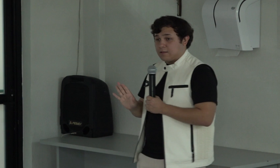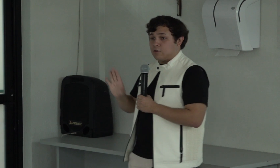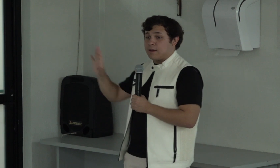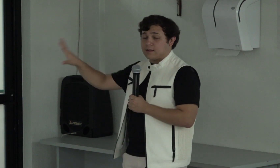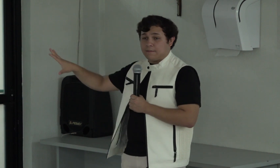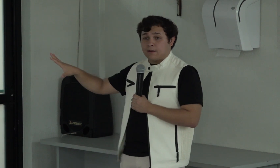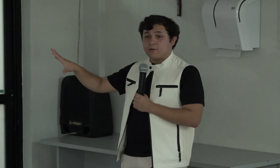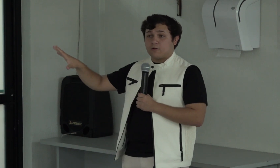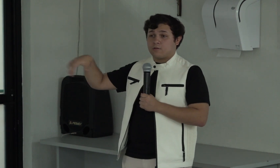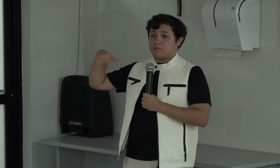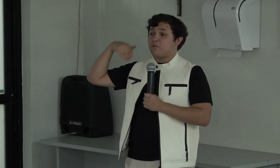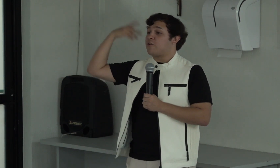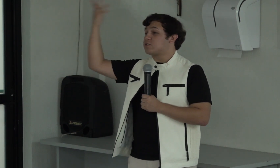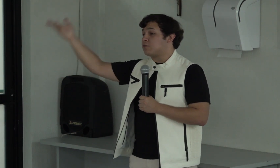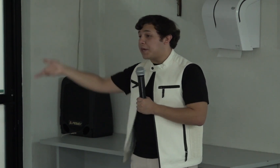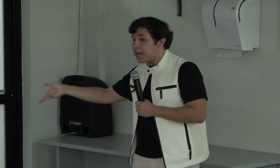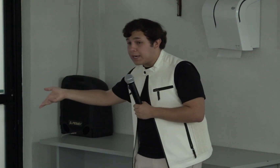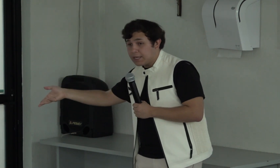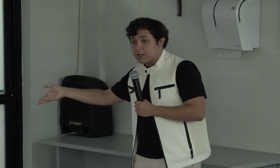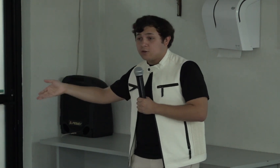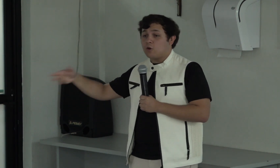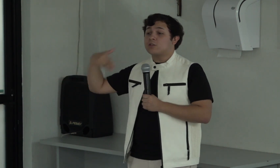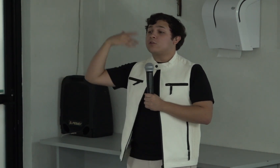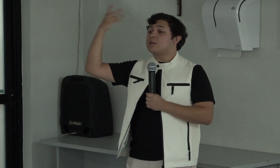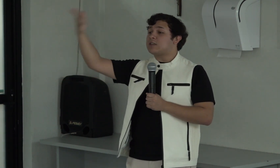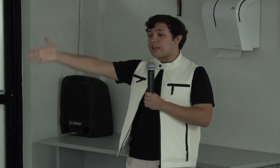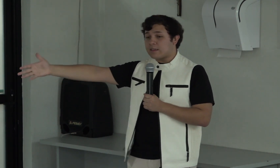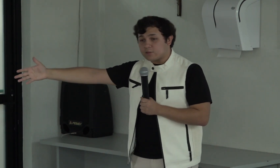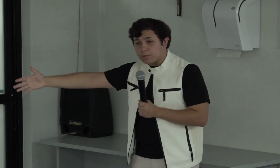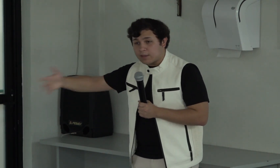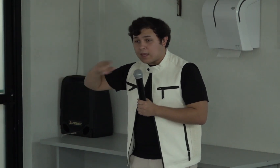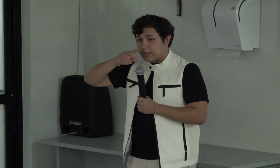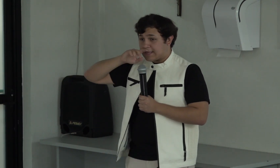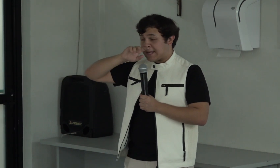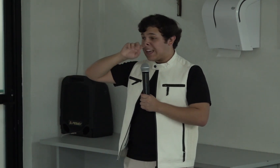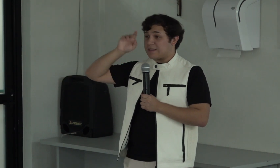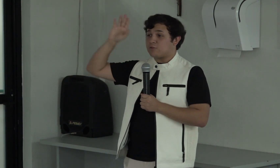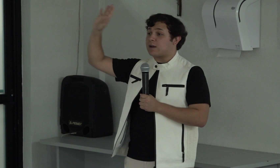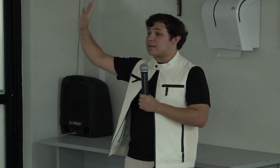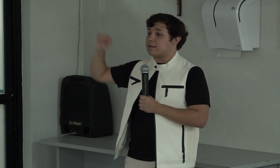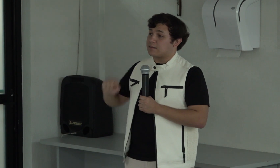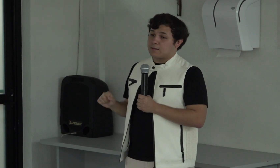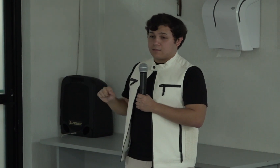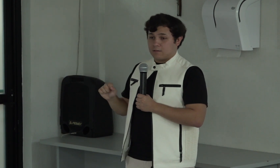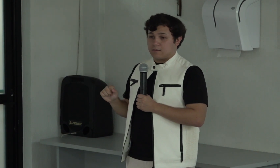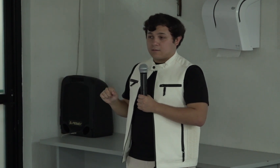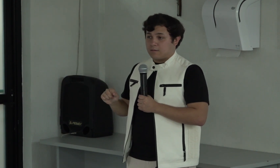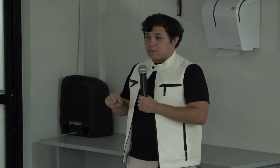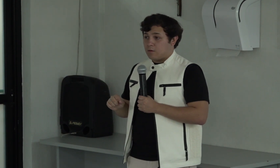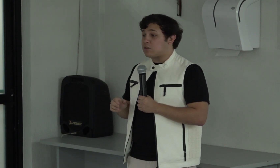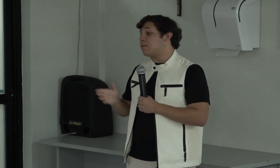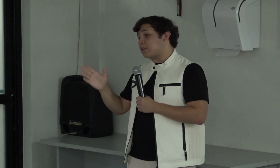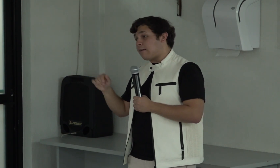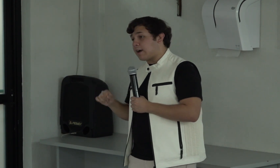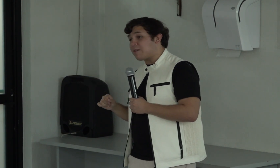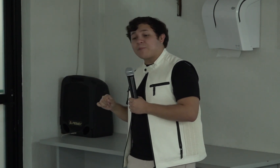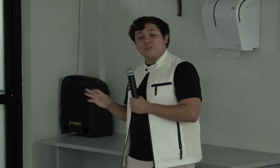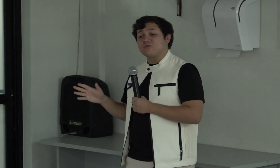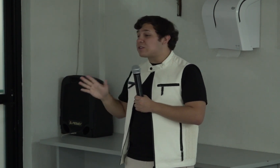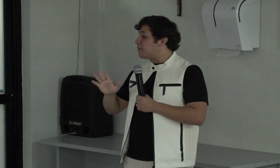va a trabajo, no fue a estudiar, no hizo nada de su vida y se queda en su casa. O sí iba a trabajar, pero en un